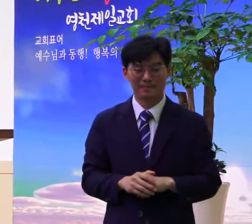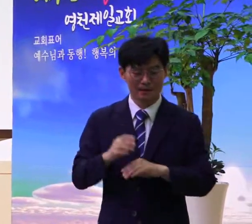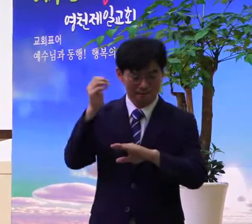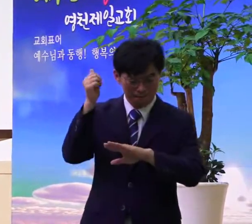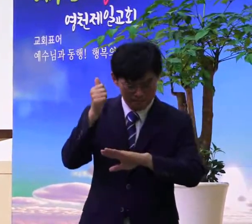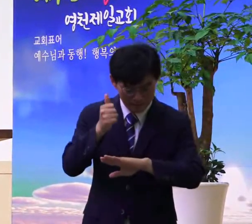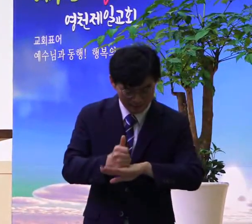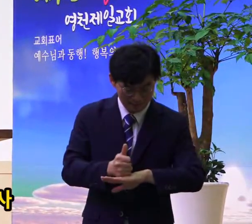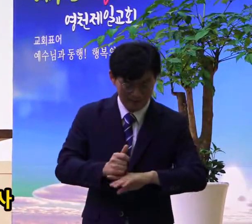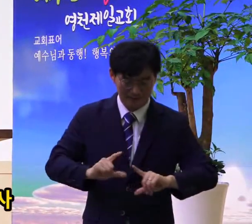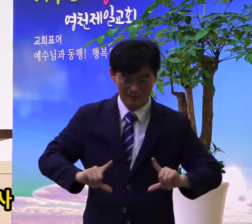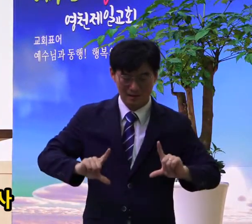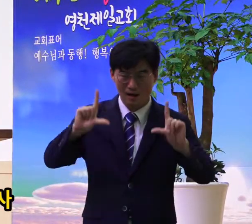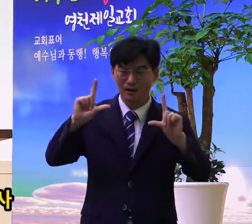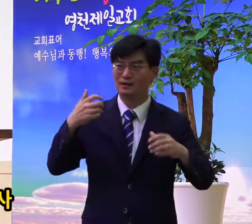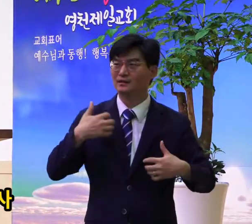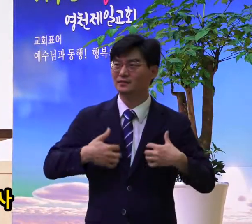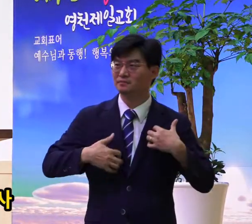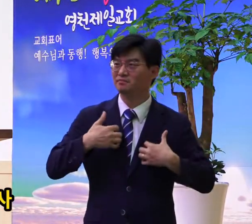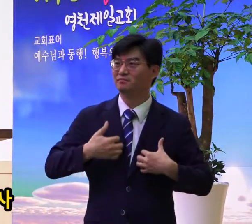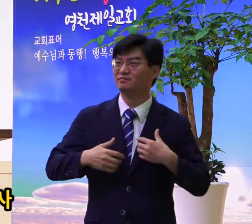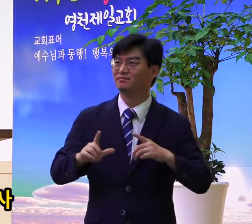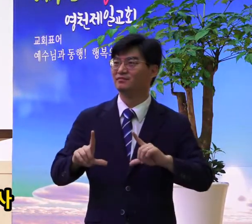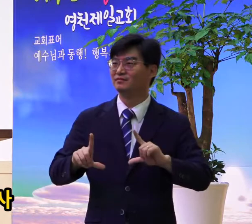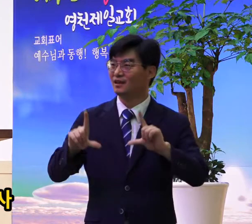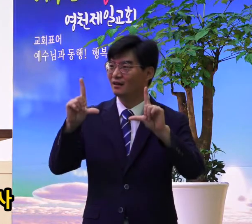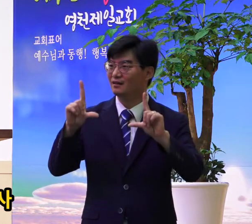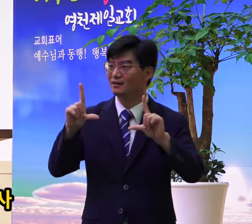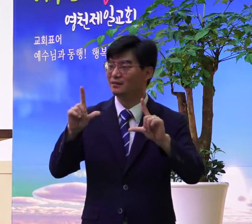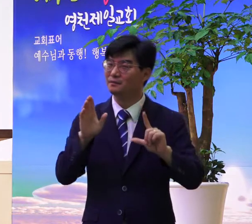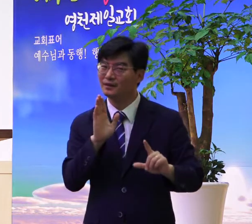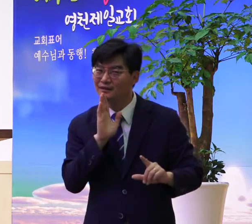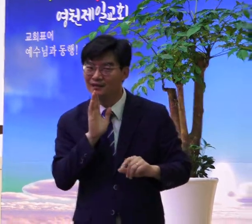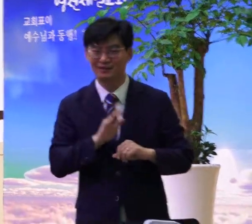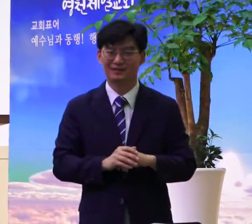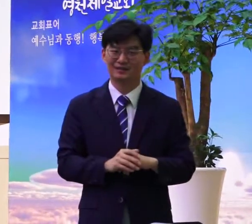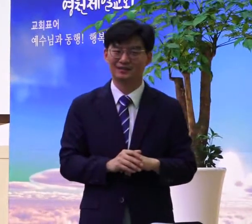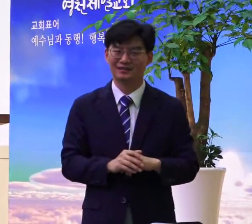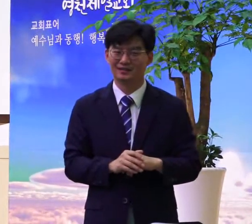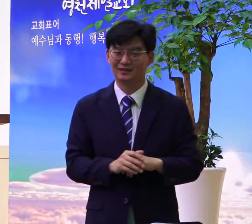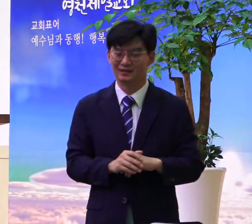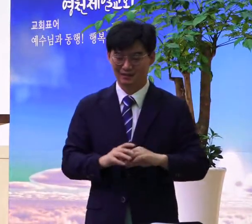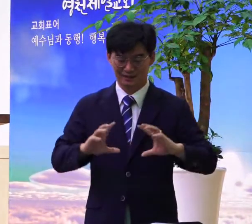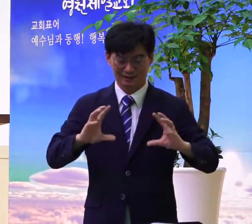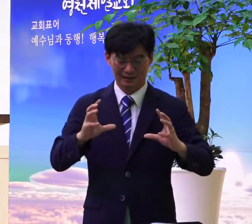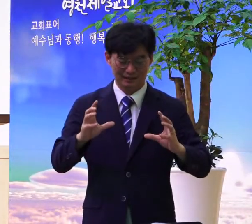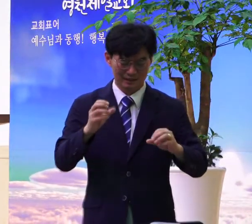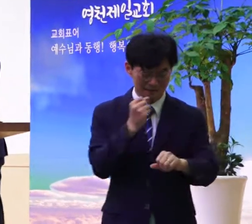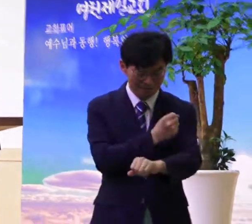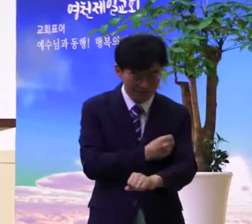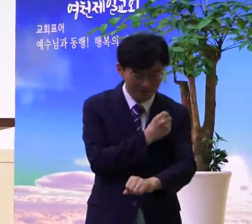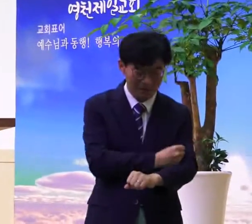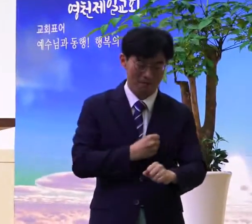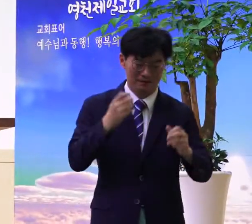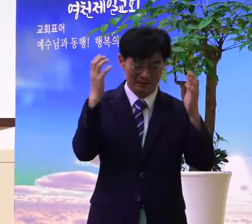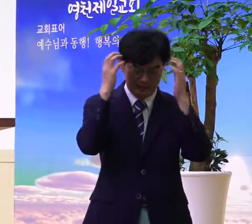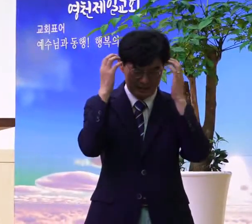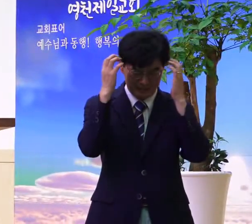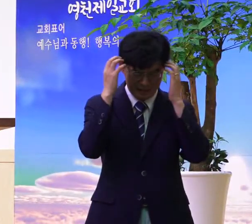승리로 기뻐하는 그런 날, 이 땅의 모든 고생과 수고를